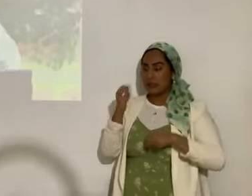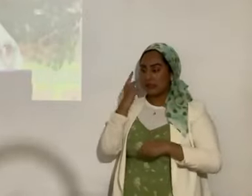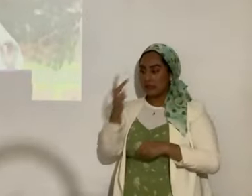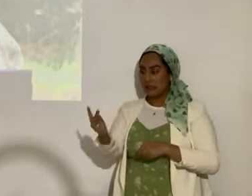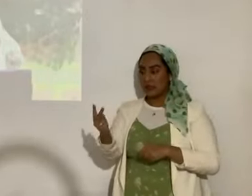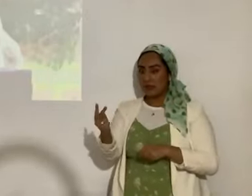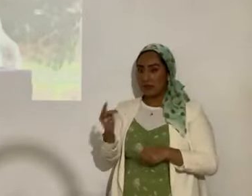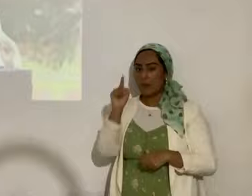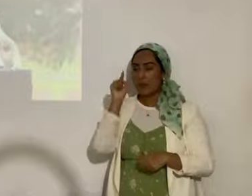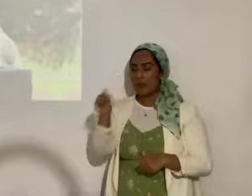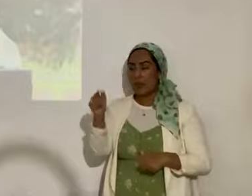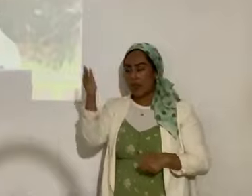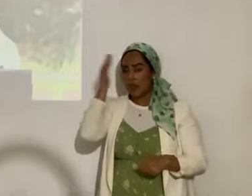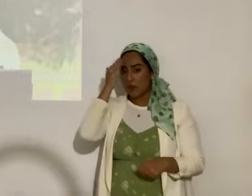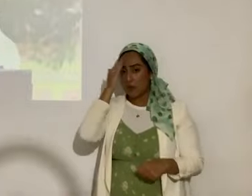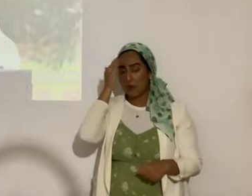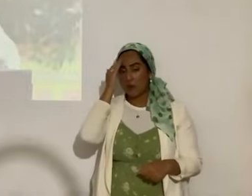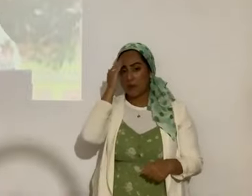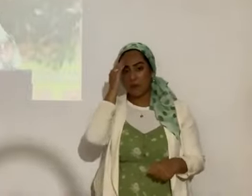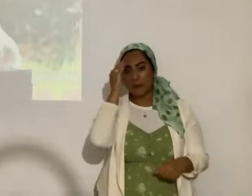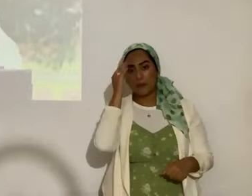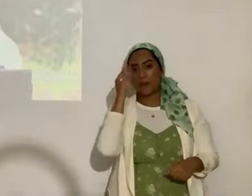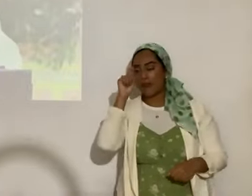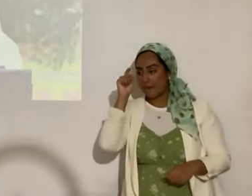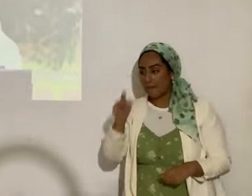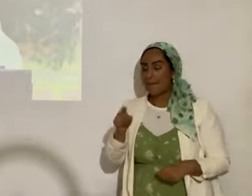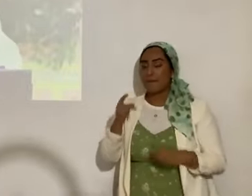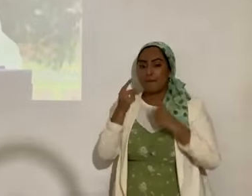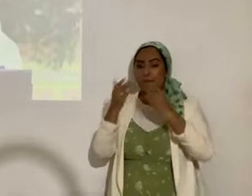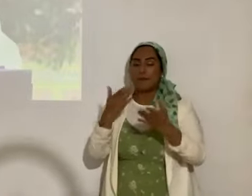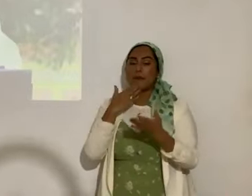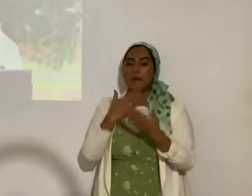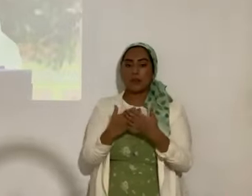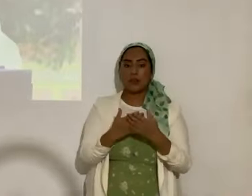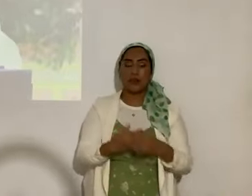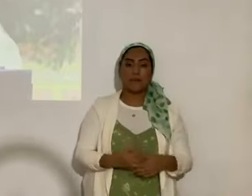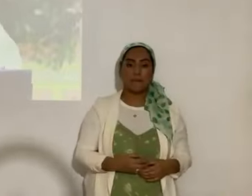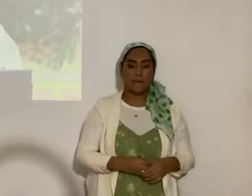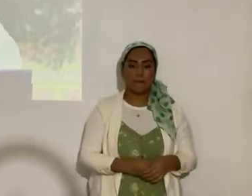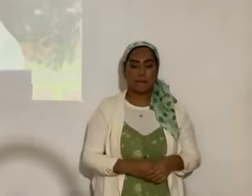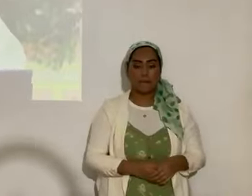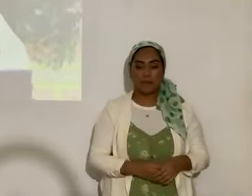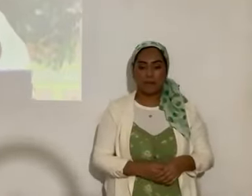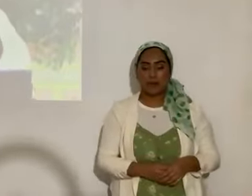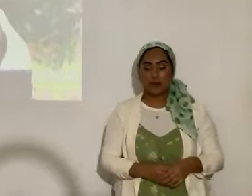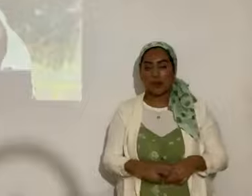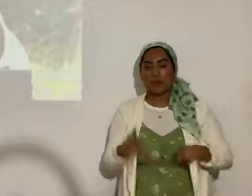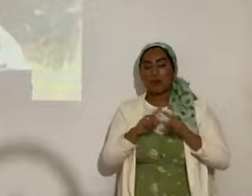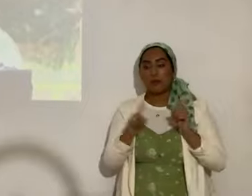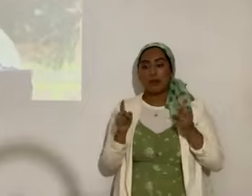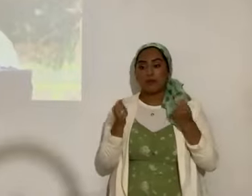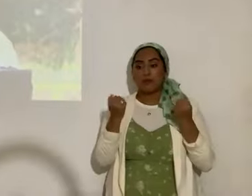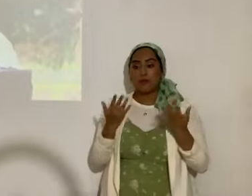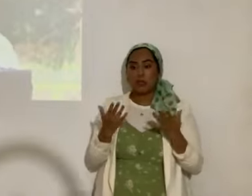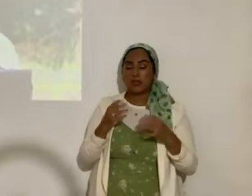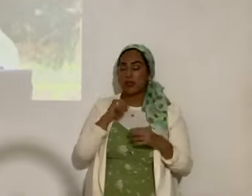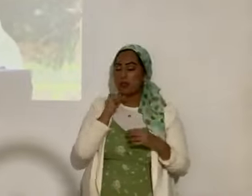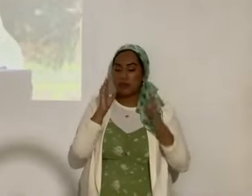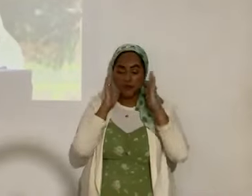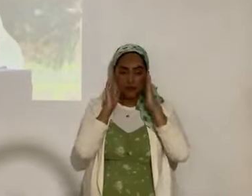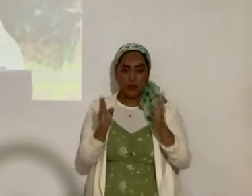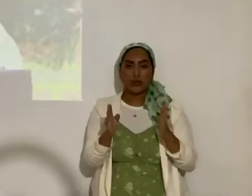Ellos saben conocen que hay que ser lo bueno que hay que hacer lo malo sin embargo muchos no